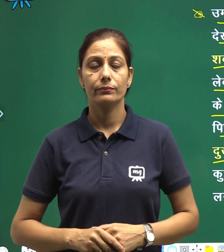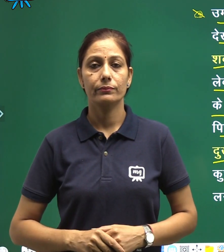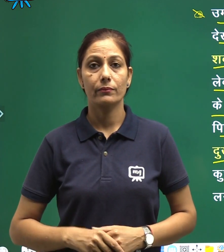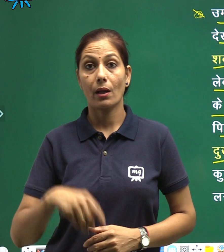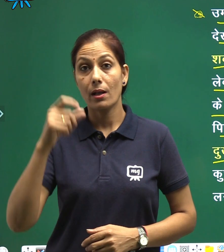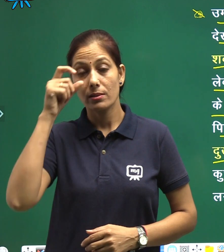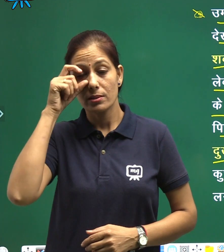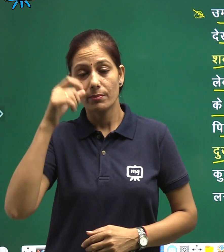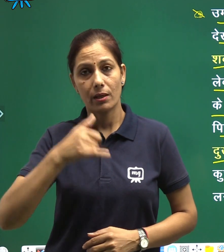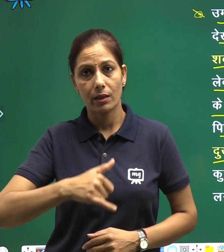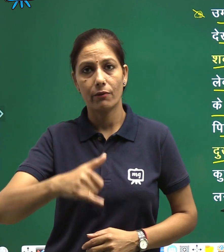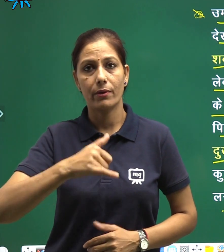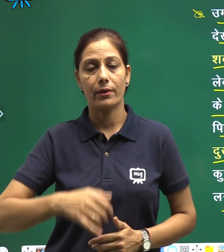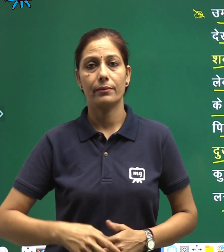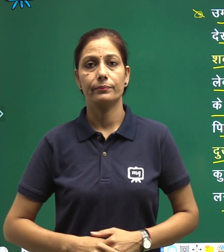चश्मा लगाया हुआ है।